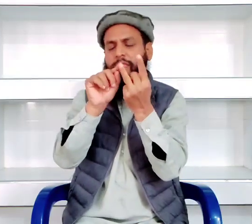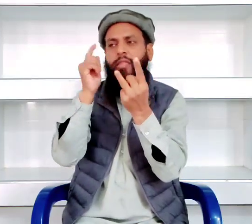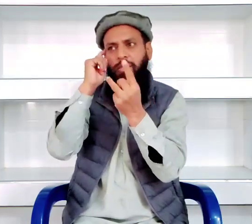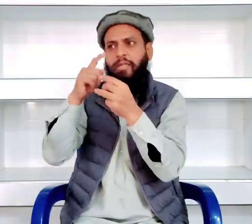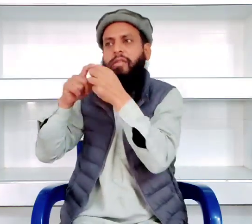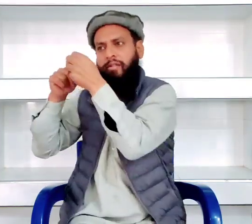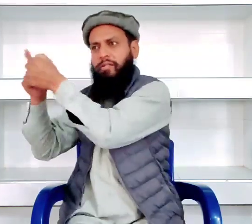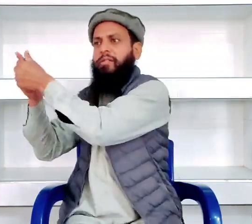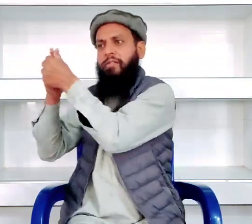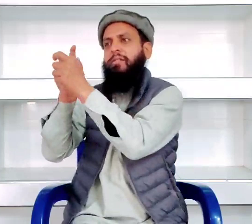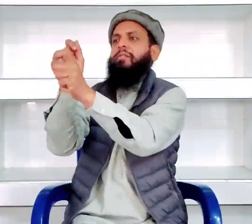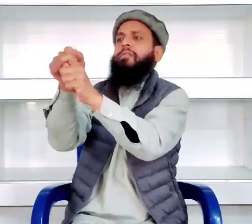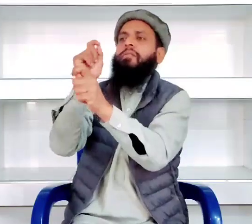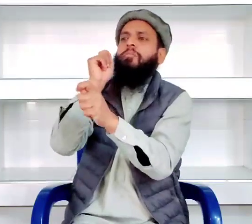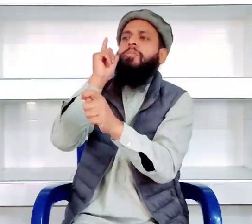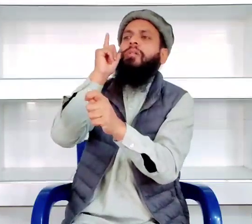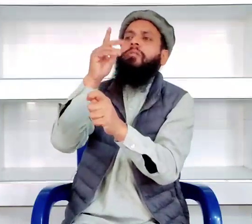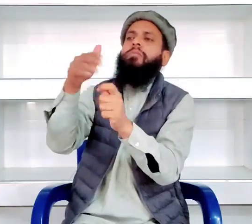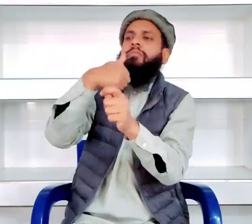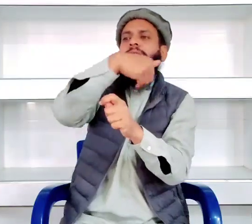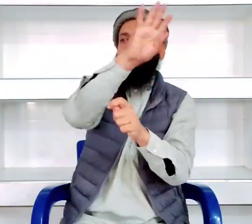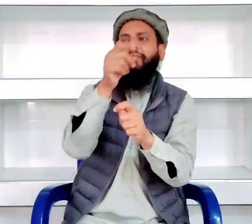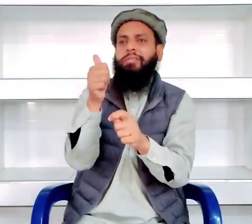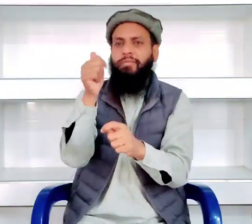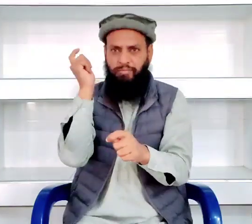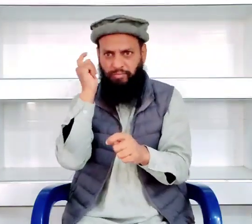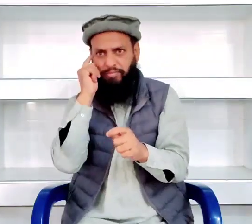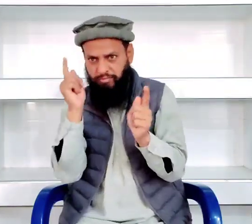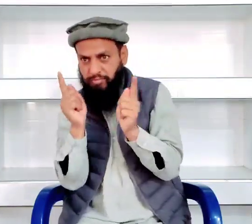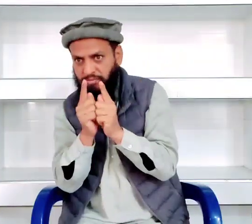ਲਵੇ ਔਰ ਫਿਰ ਉਸ ਬਾਤ ਨੂੰ ਅੱਗੇ ਬਿਆਨ ਕਰ ਦੇ ਠੀਕ ਹੈ ਇਸ ਬਾਤ ਦਾ ਖਿਆਲ ਰੱਖਣਾ ਚਾਹੀਦਾ